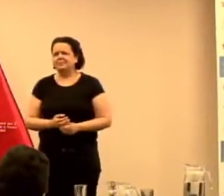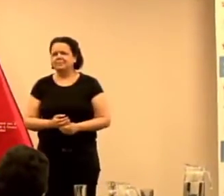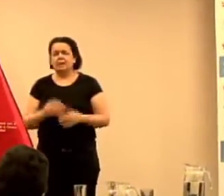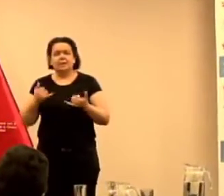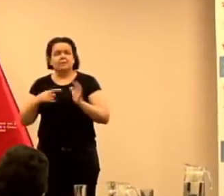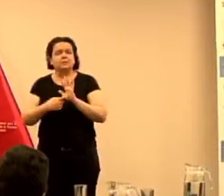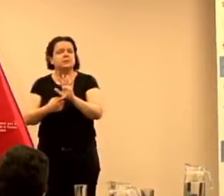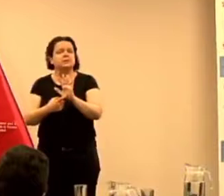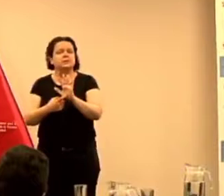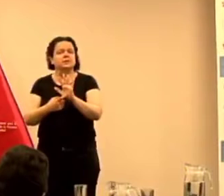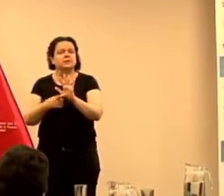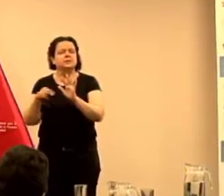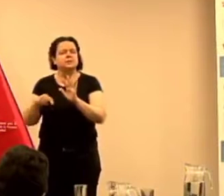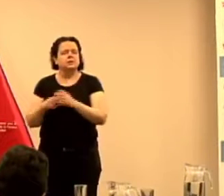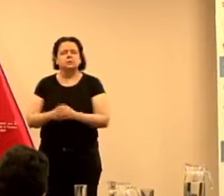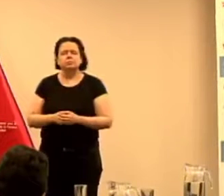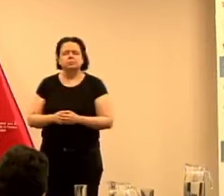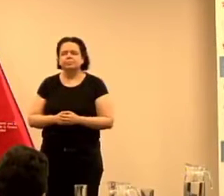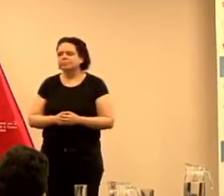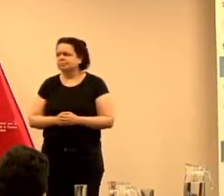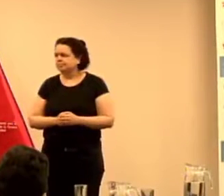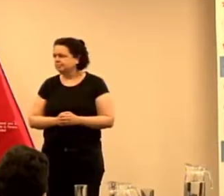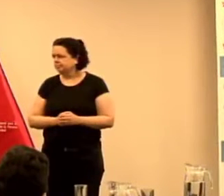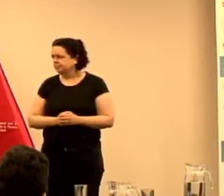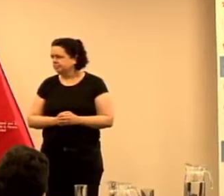esta presentación se marca en